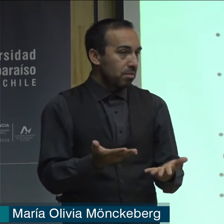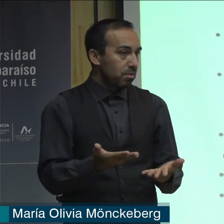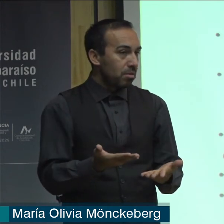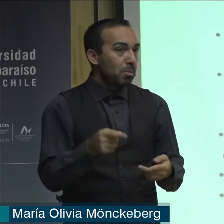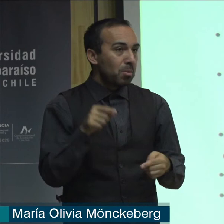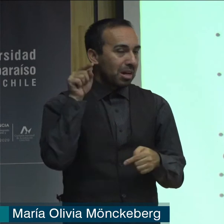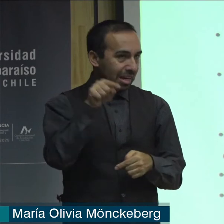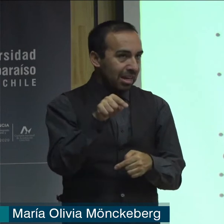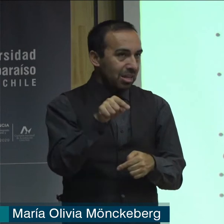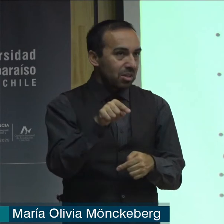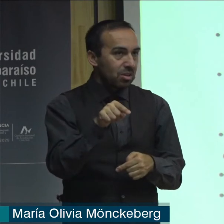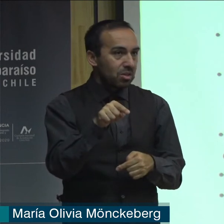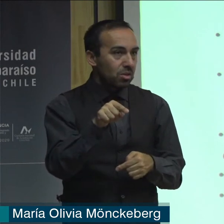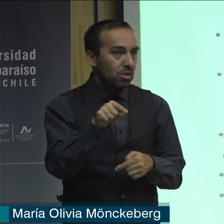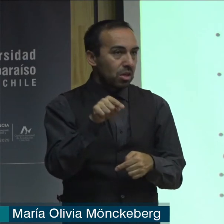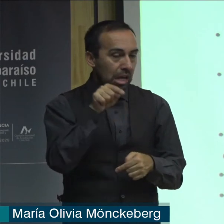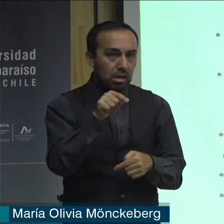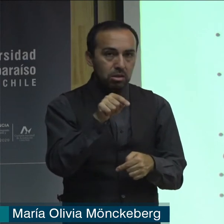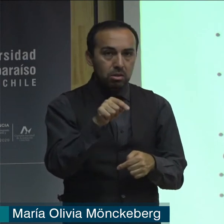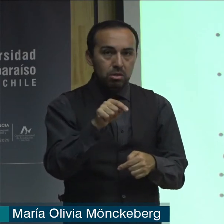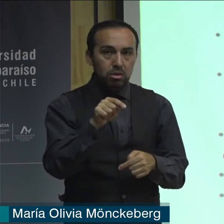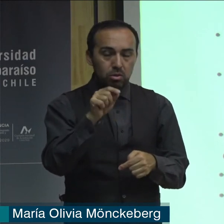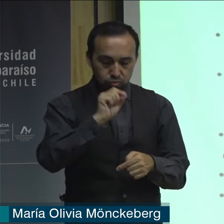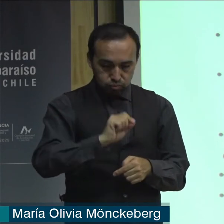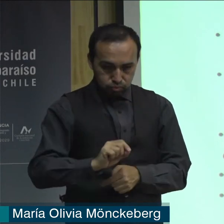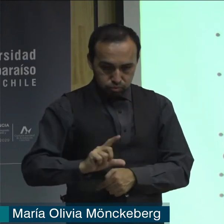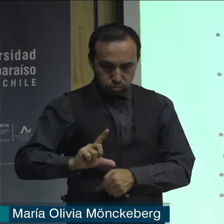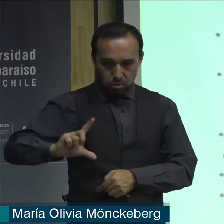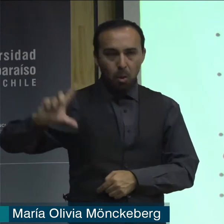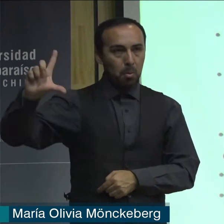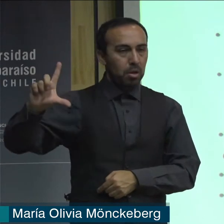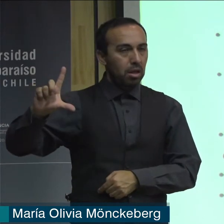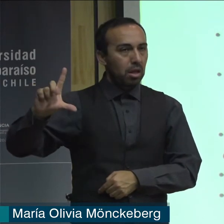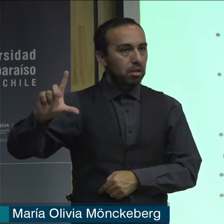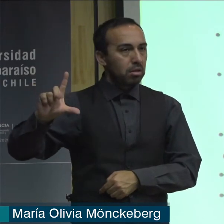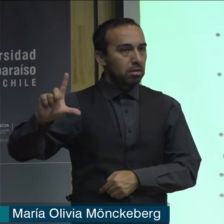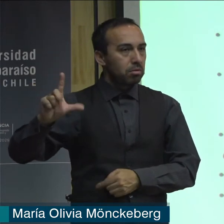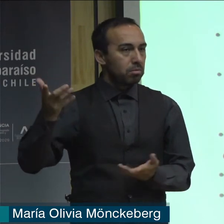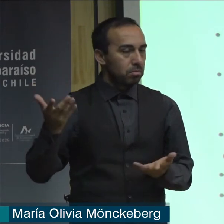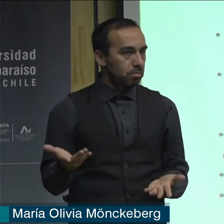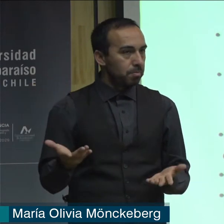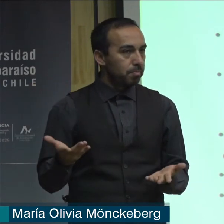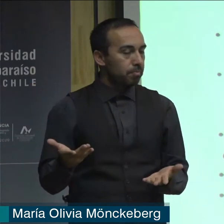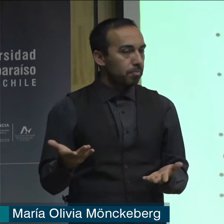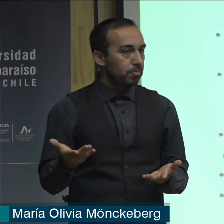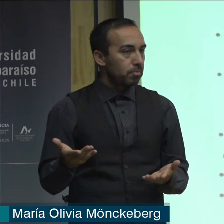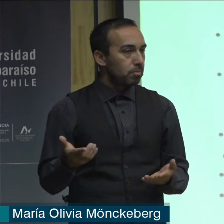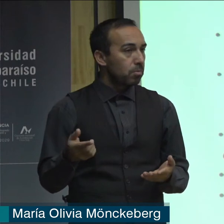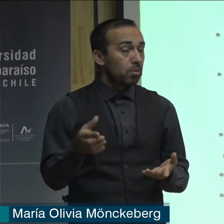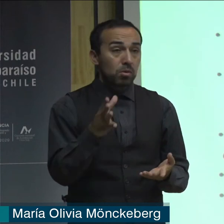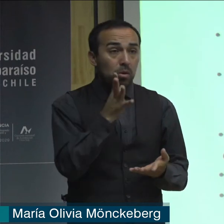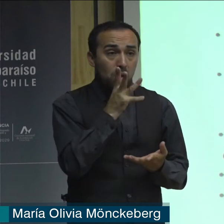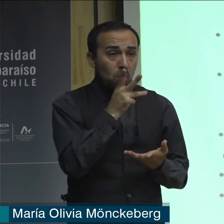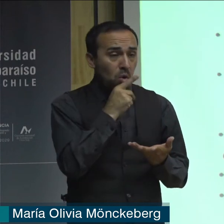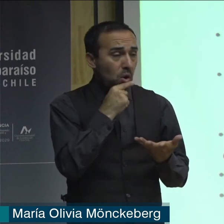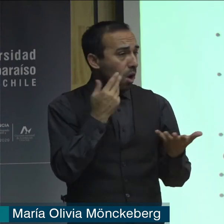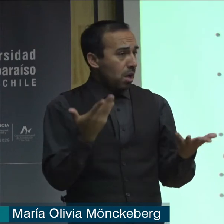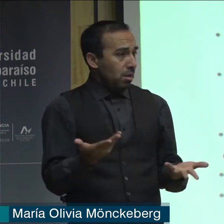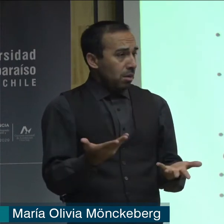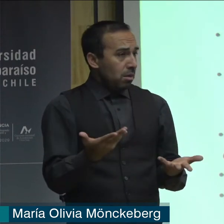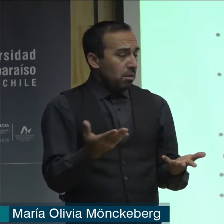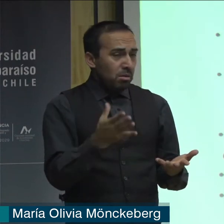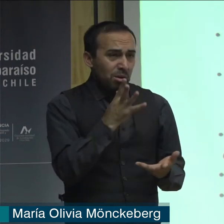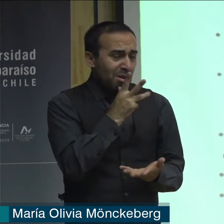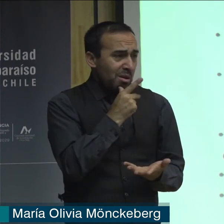están llevando los que están más creciendo en matrículas y no hay no hay no no se ve que